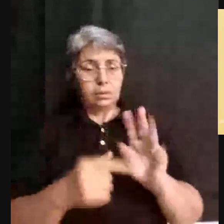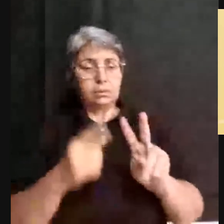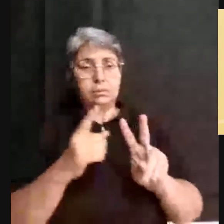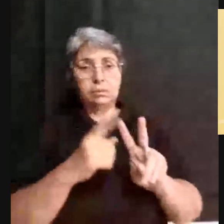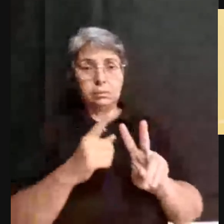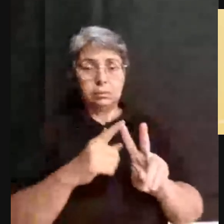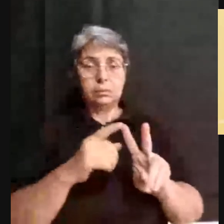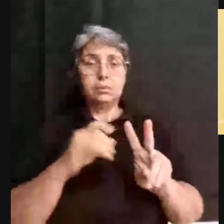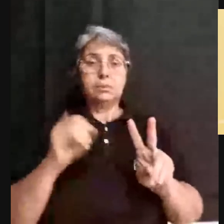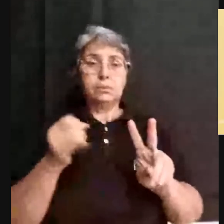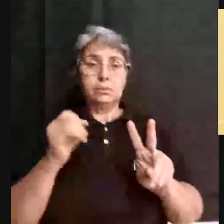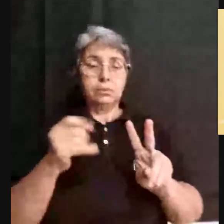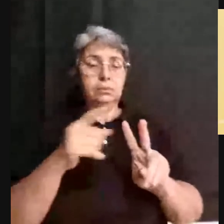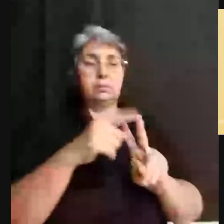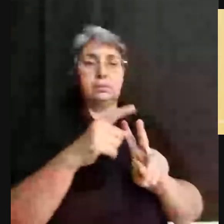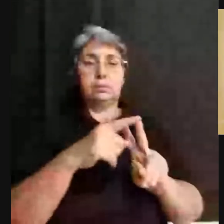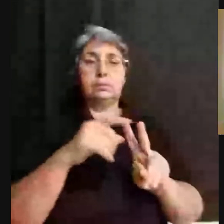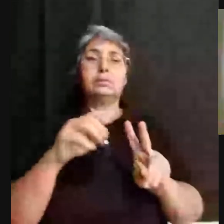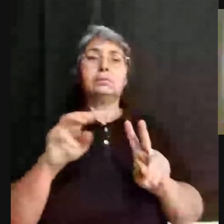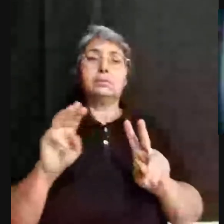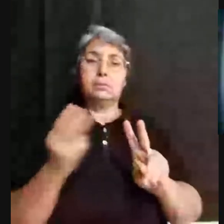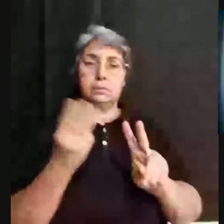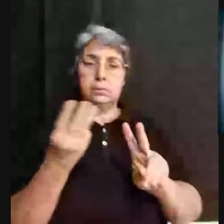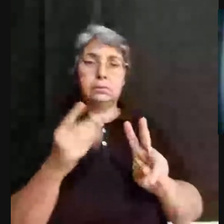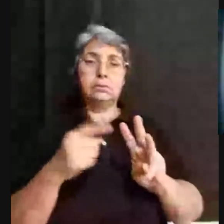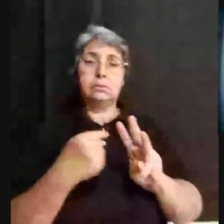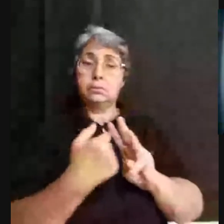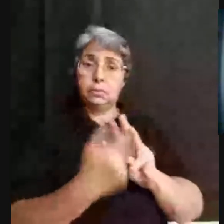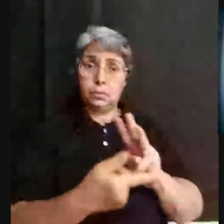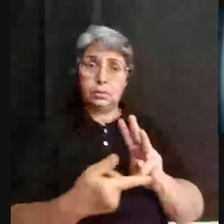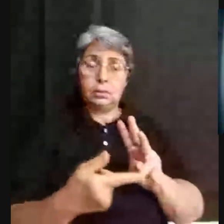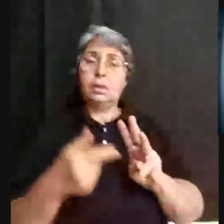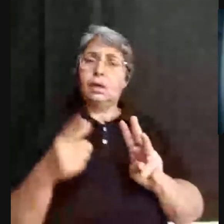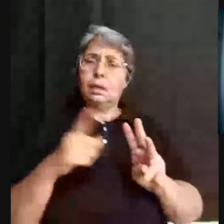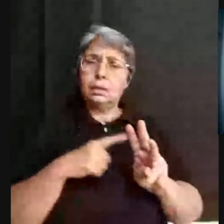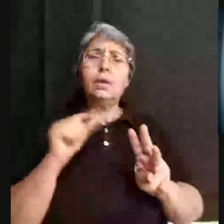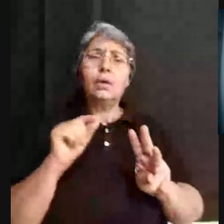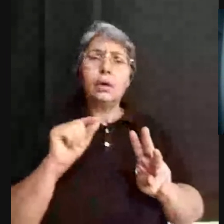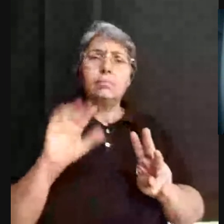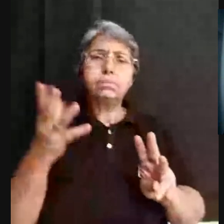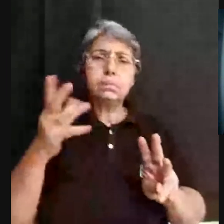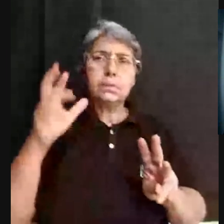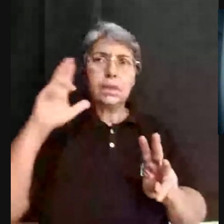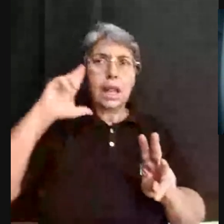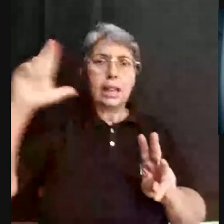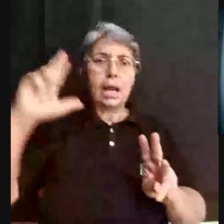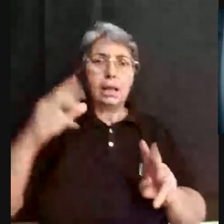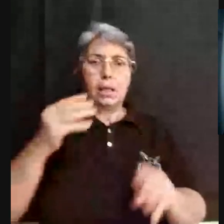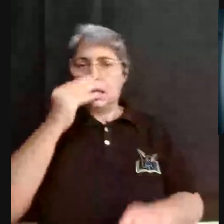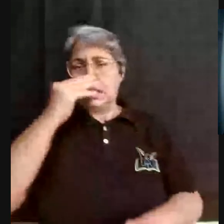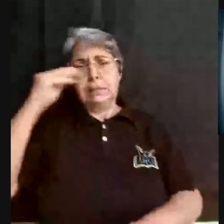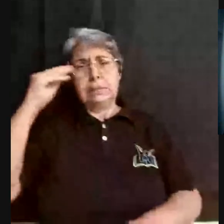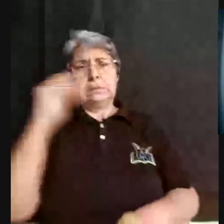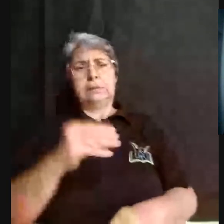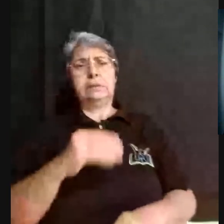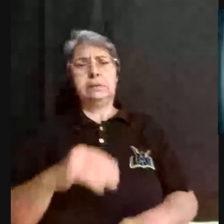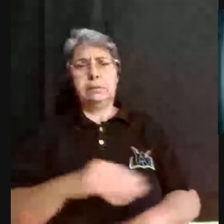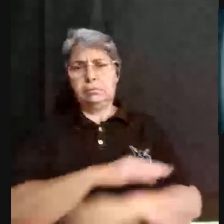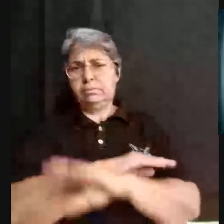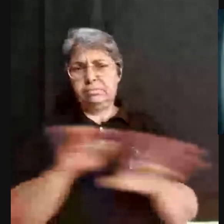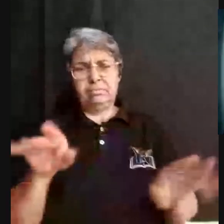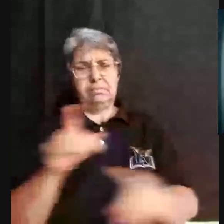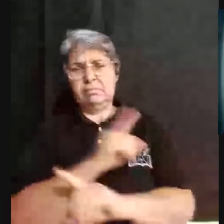por grande parte da liderança adventista. Eu sei que outros irmãos que vão palestrar sobre